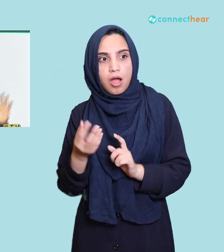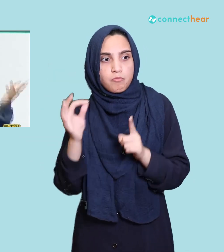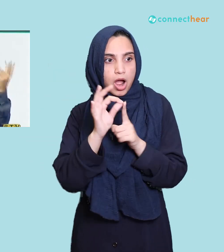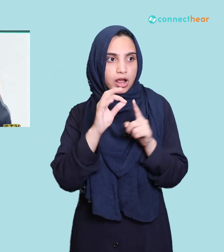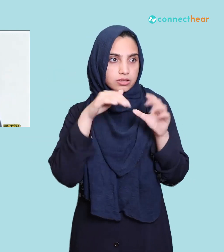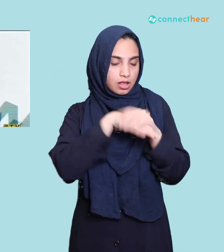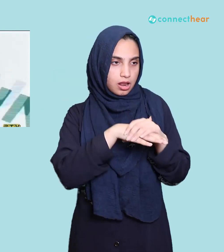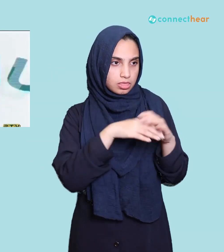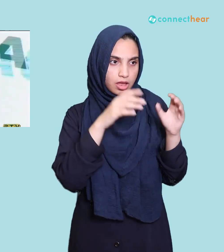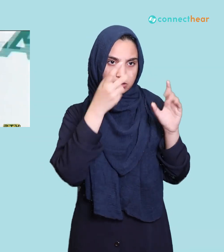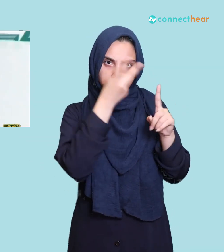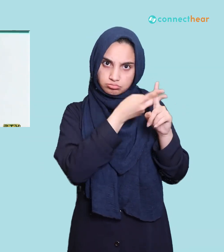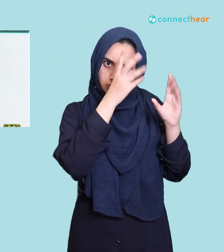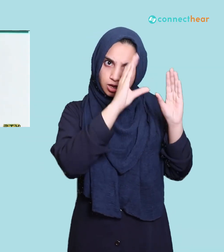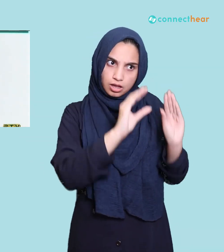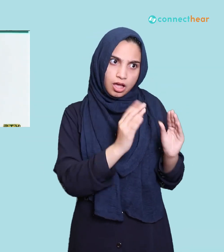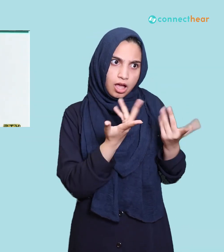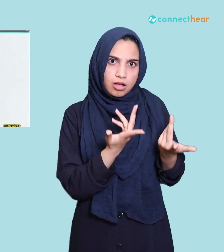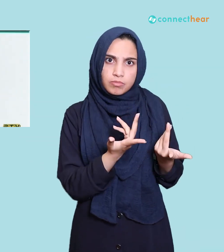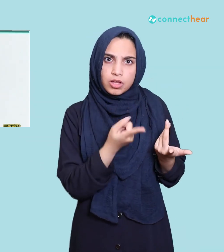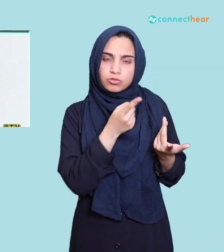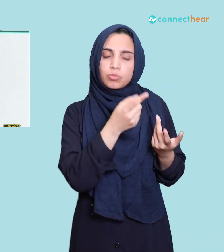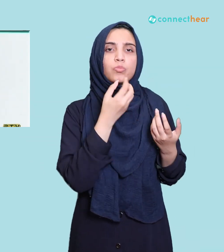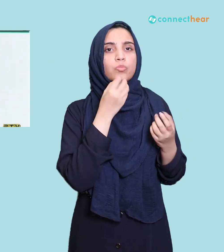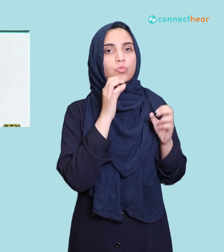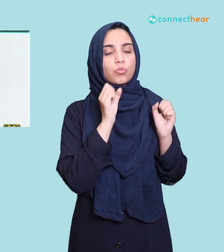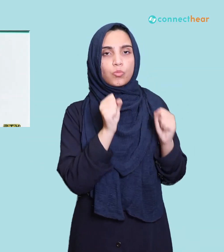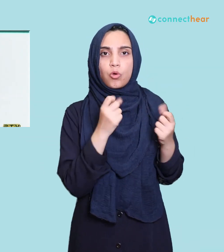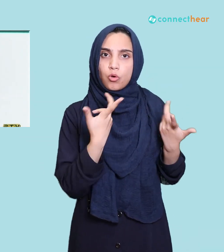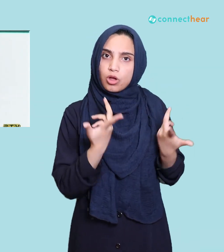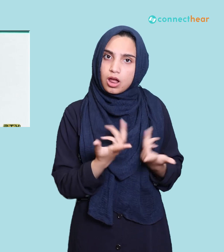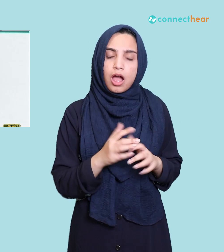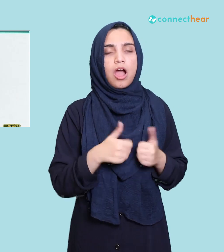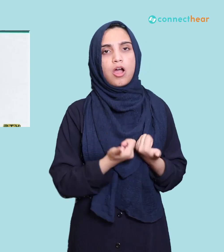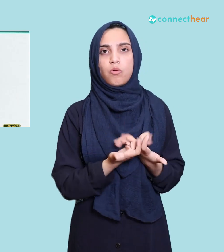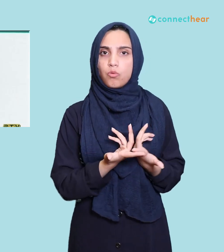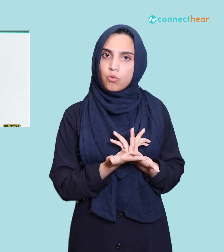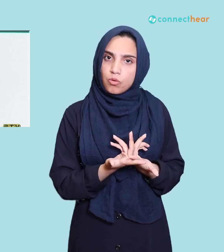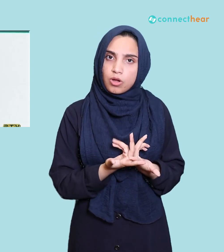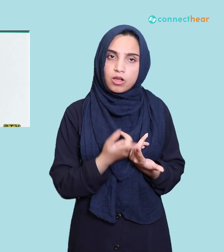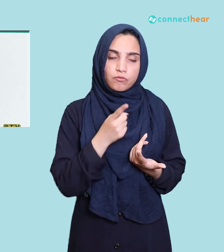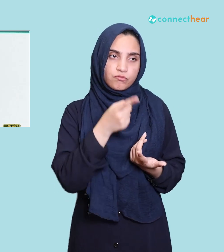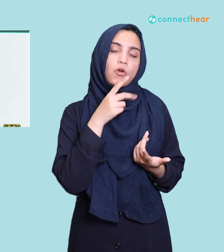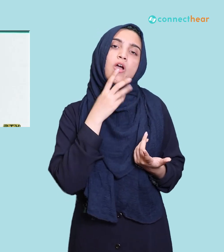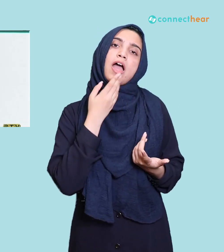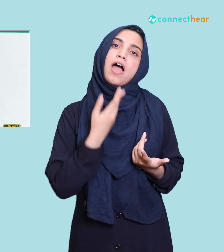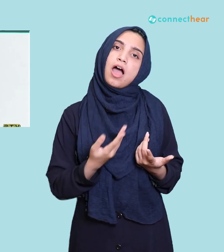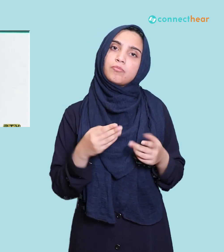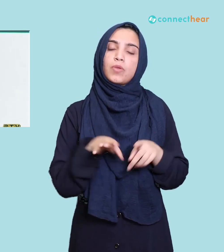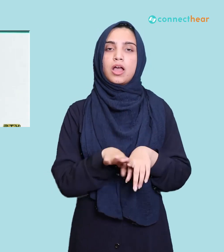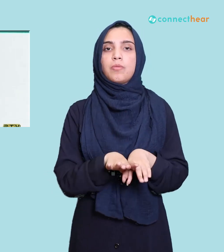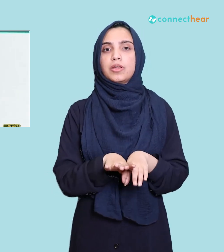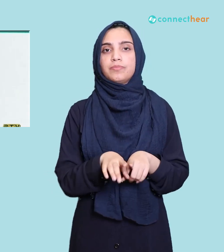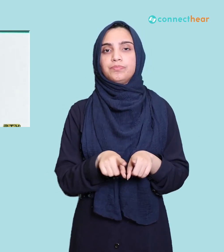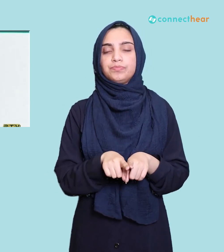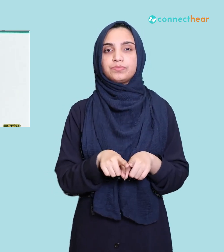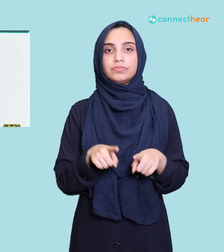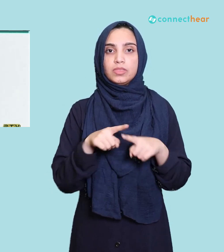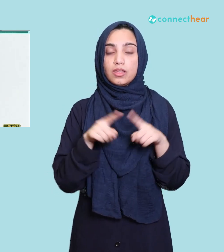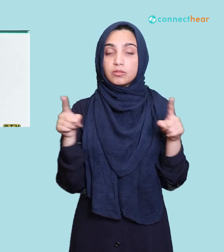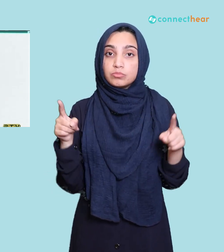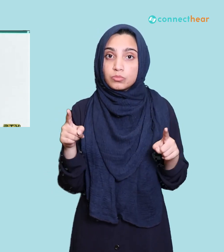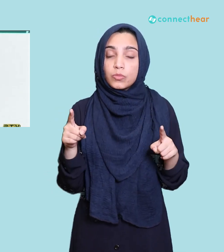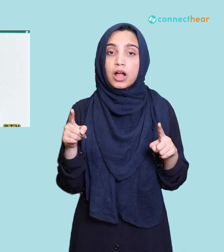یہ 4% گروتھ ریٹ ہی نہیں ہے۔ تو میں ان کو یہ کہتا ہوں کہ میں وہ کیپٹن تھا جو نیوٹرل امپائر لے کے آیا